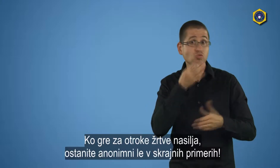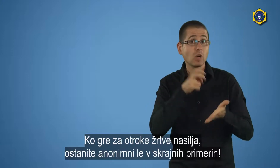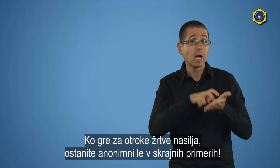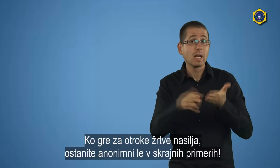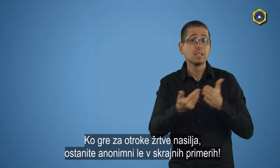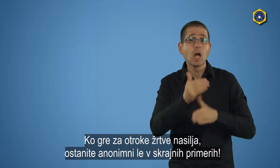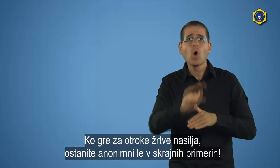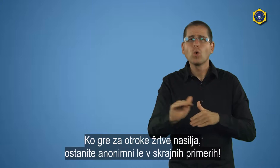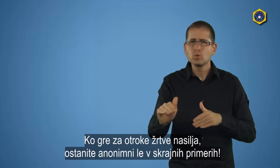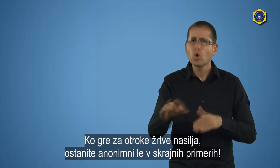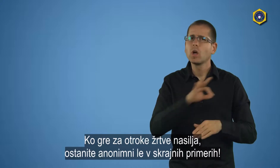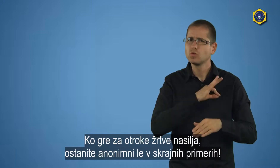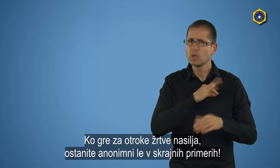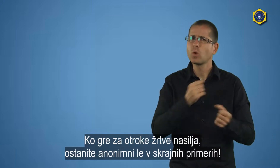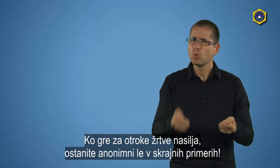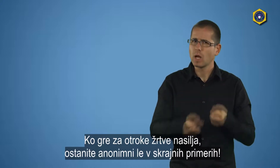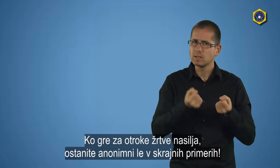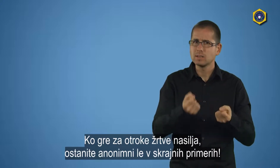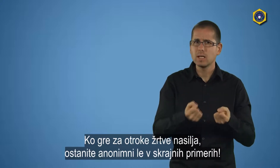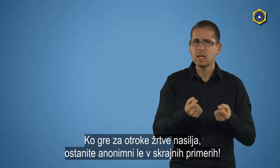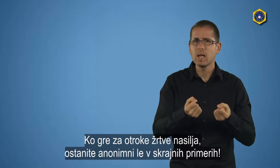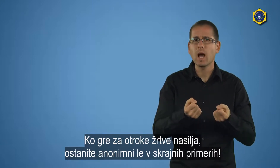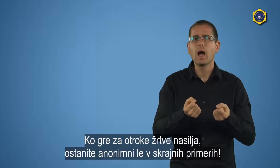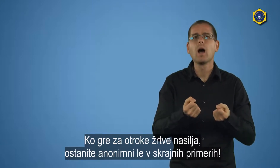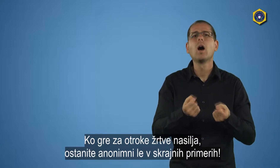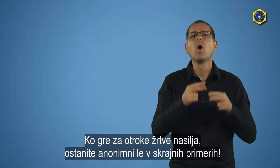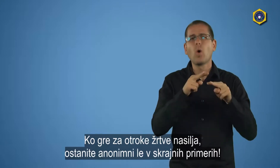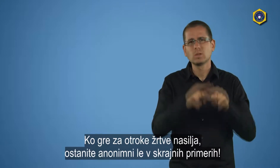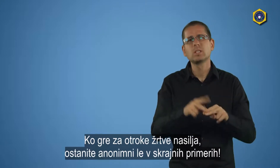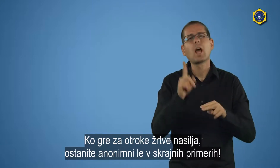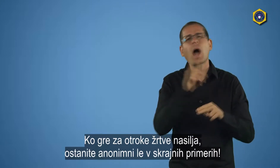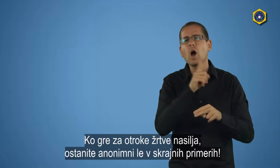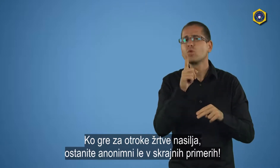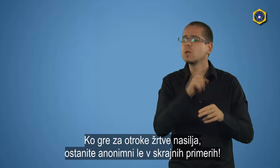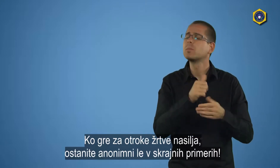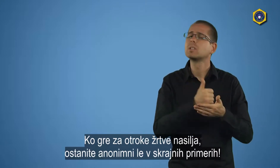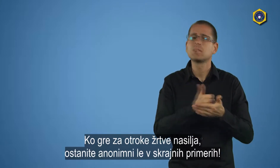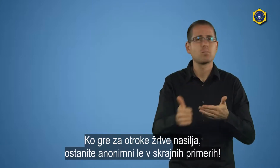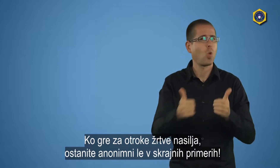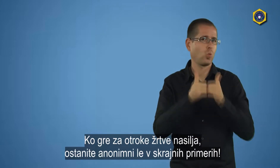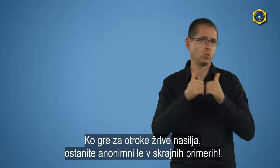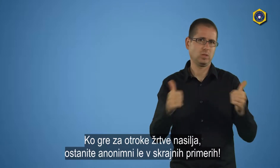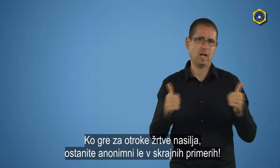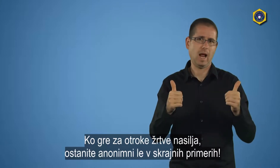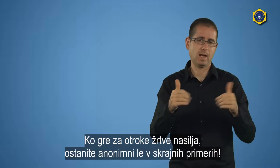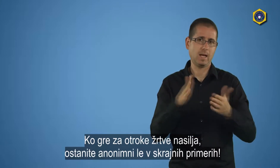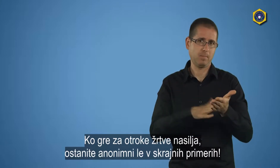Ko gre za otroke žrtve nasilja, ostanite anonimni le v skrajnih primerih.